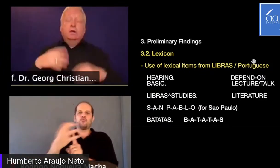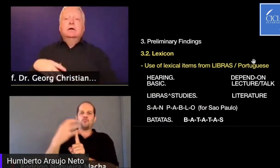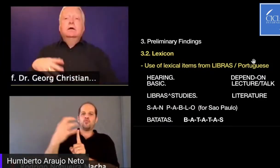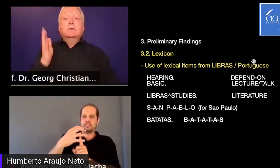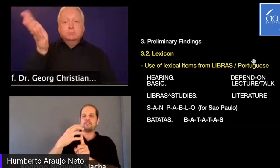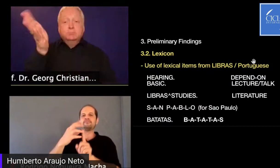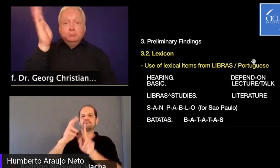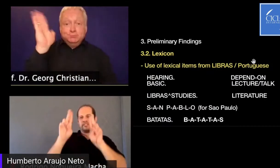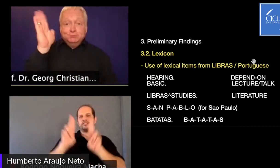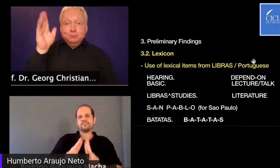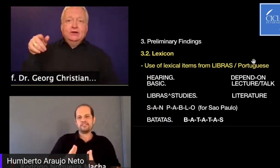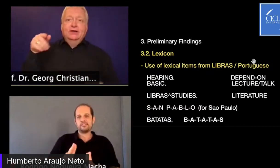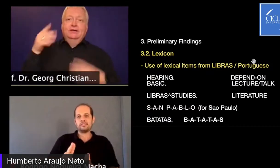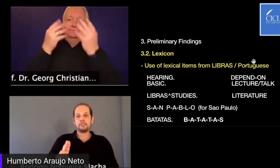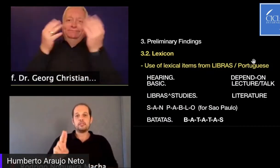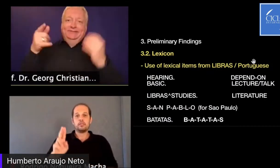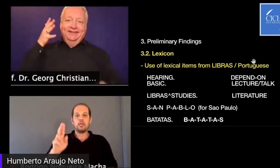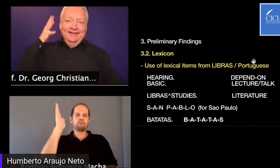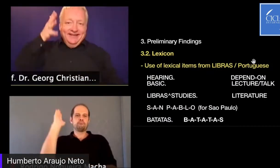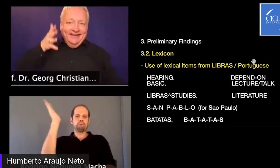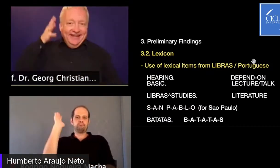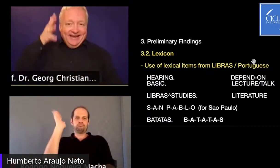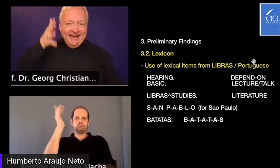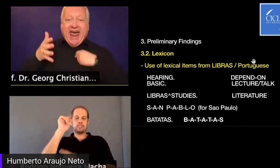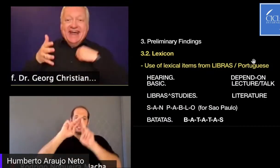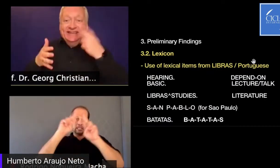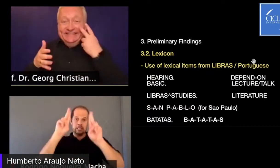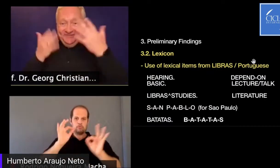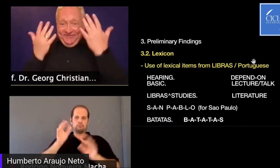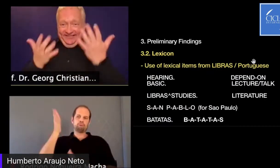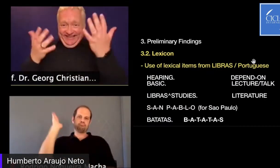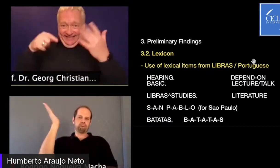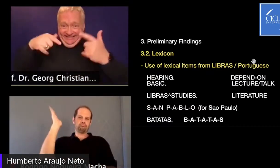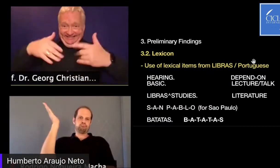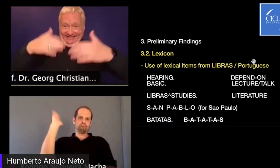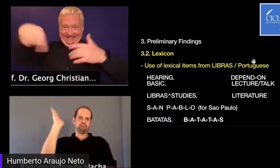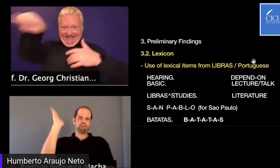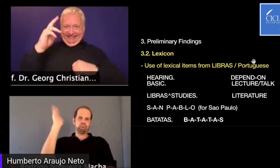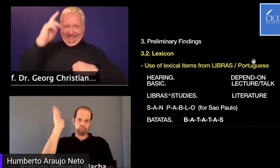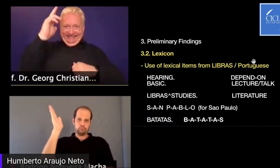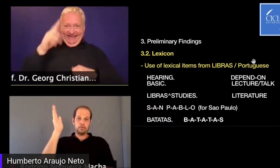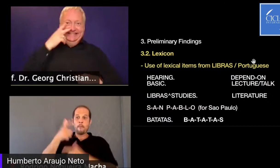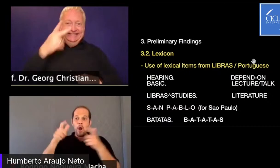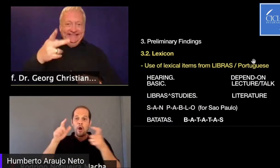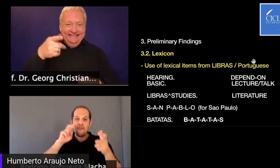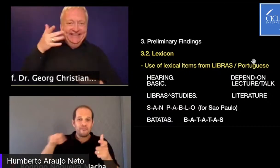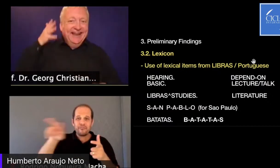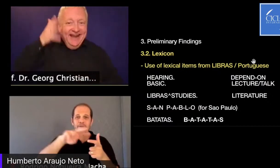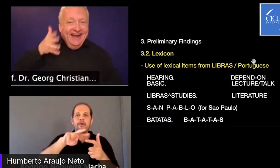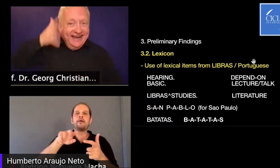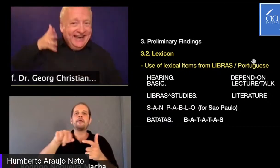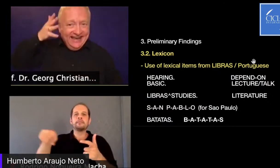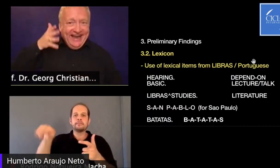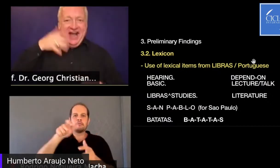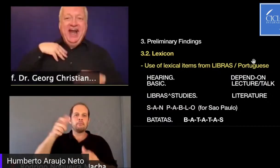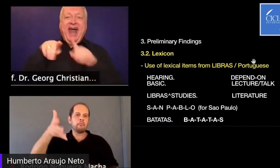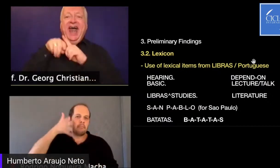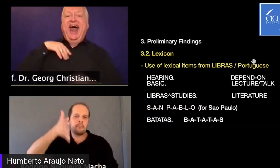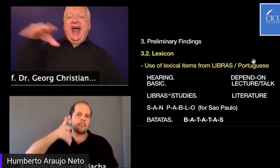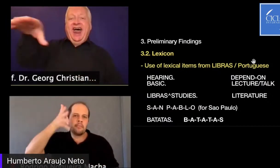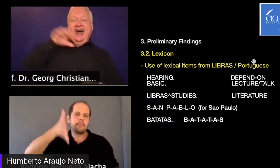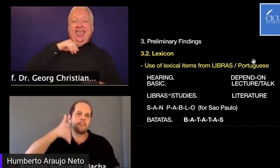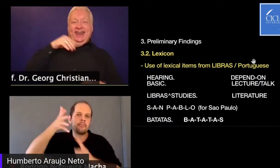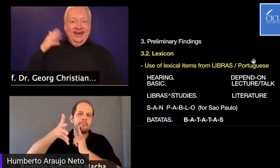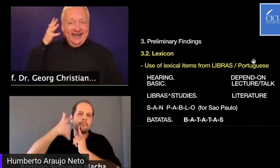Participantes. O que é importante destacar é essa influência da Libras na língua de sinais internacional. Você tem casos aí de palestra, por